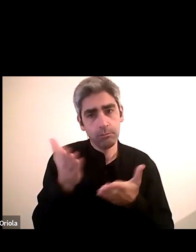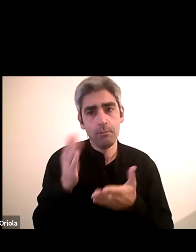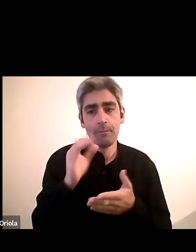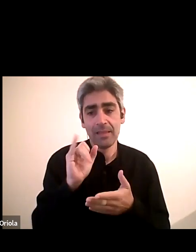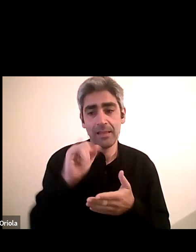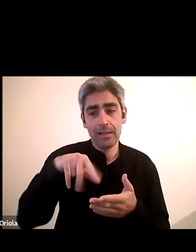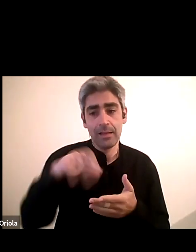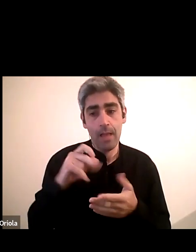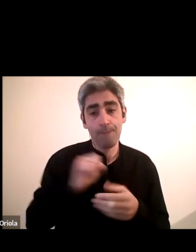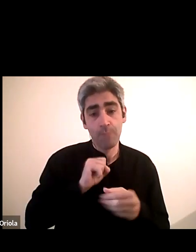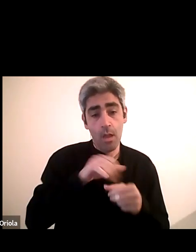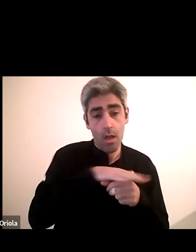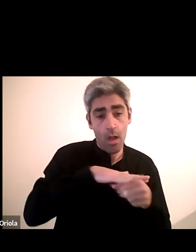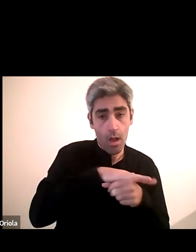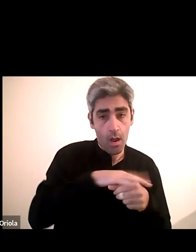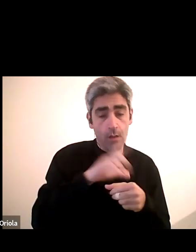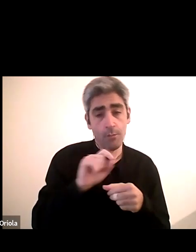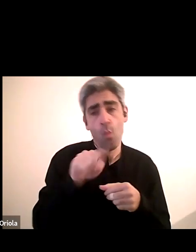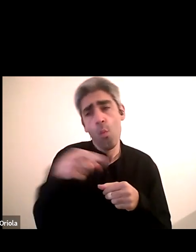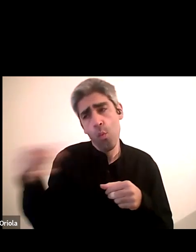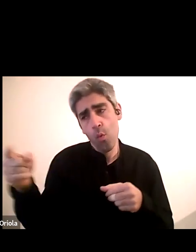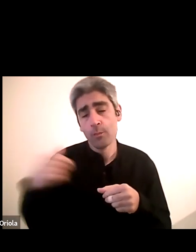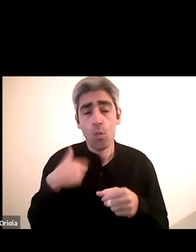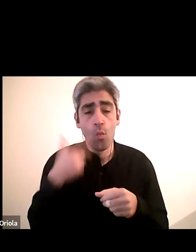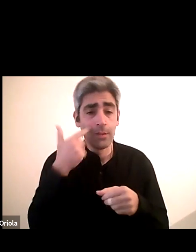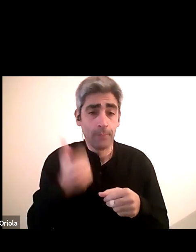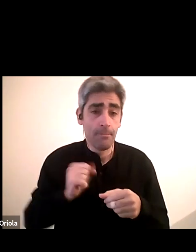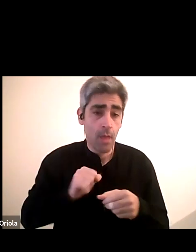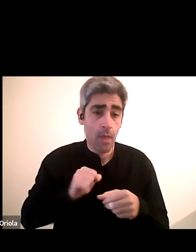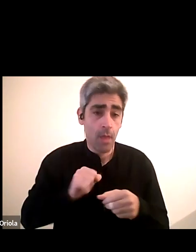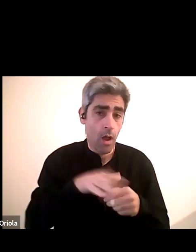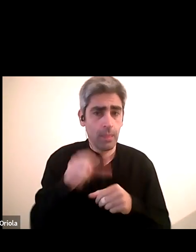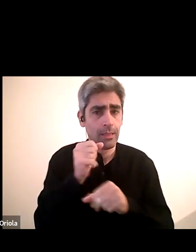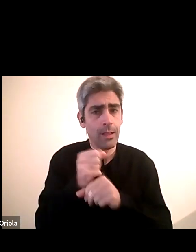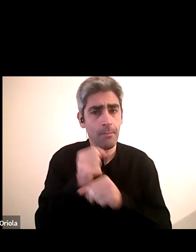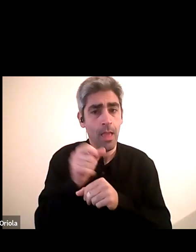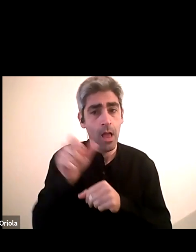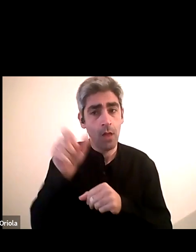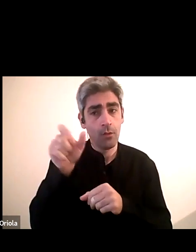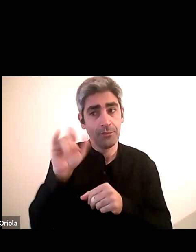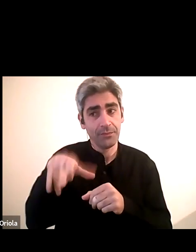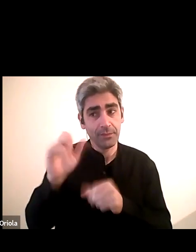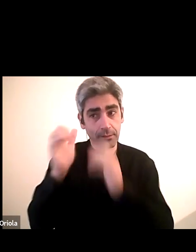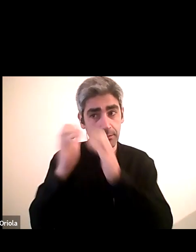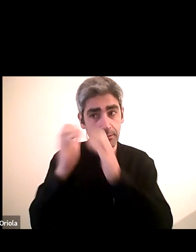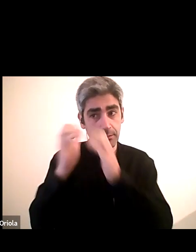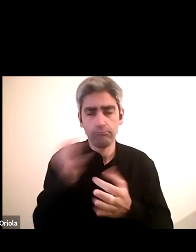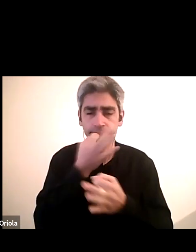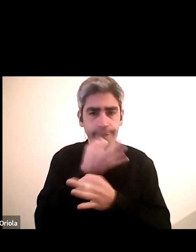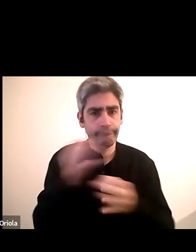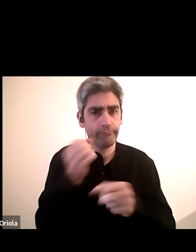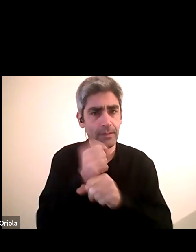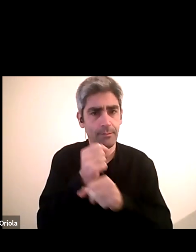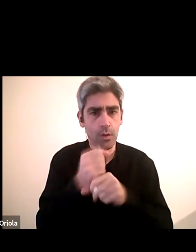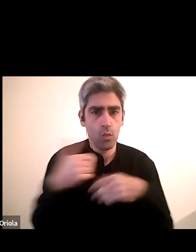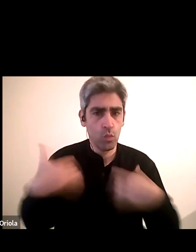área, como noutras, mas falo da minha porque conheço bem, tem feito um trabalho notável